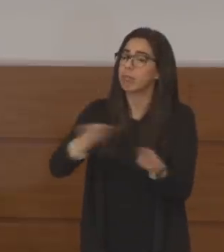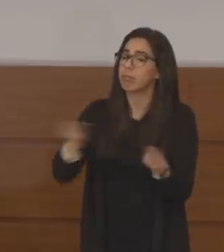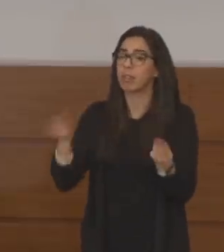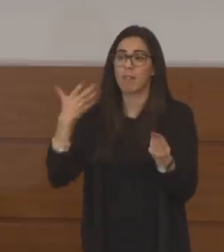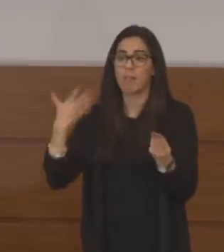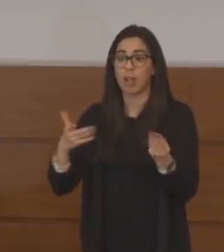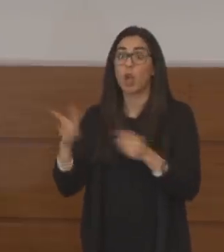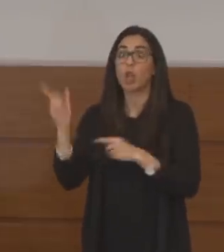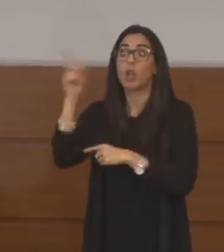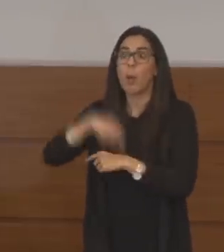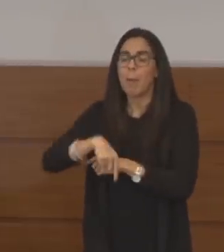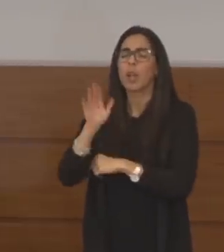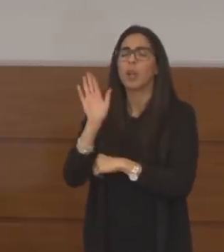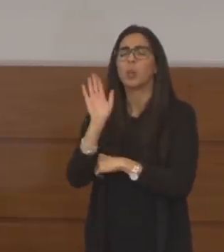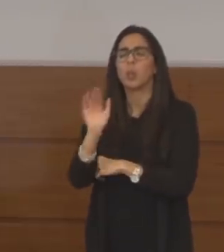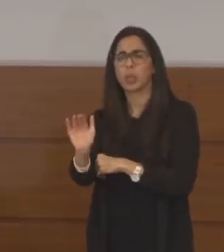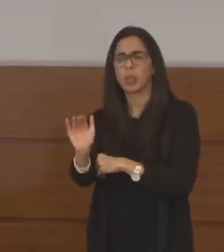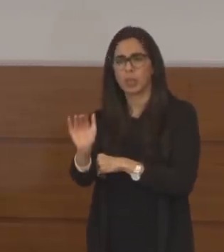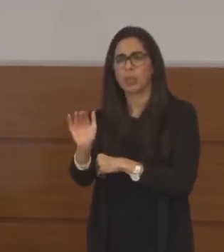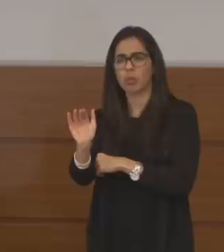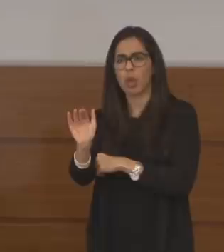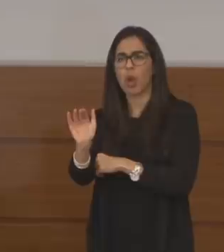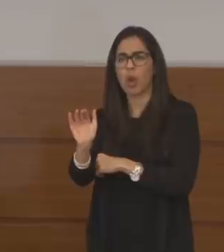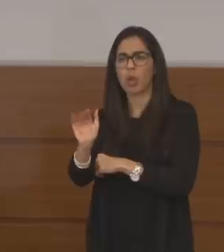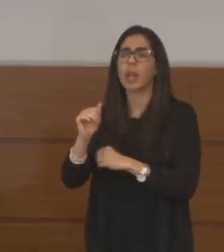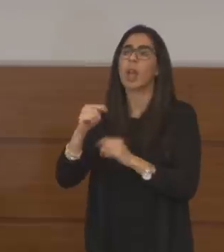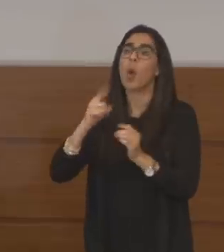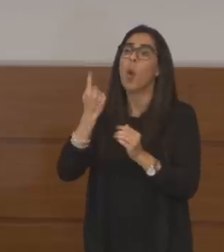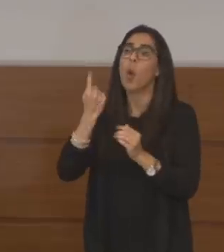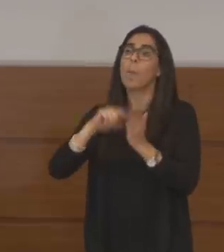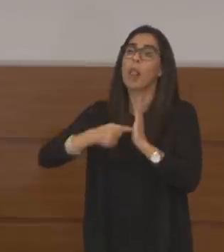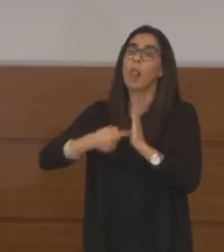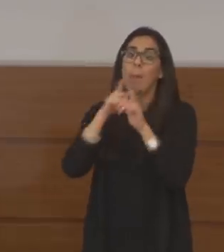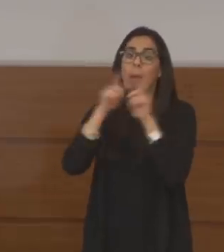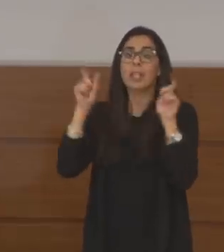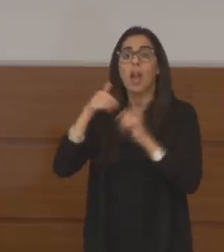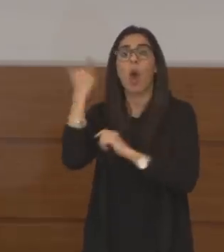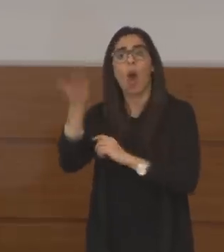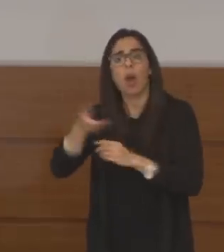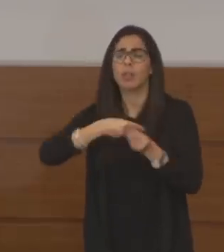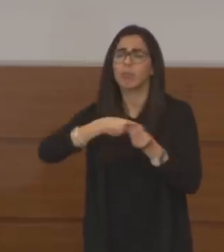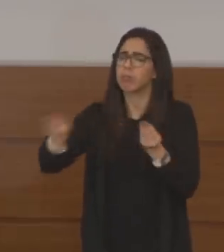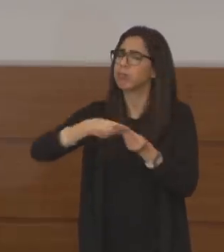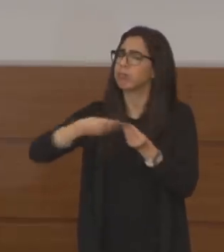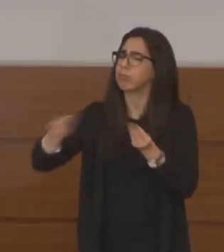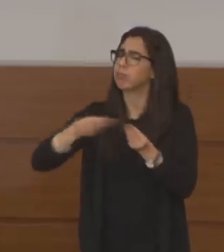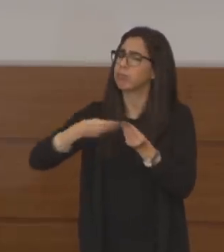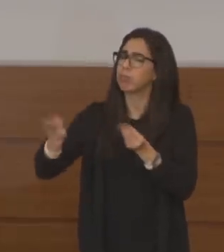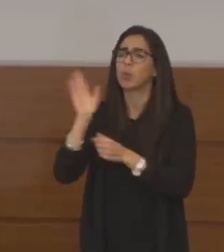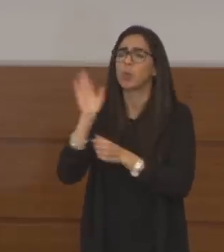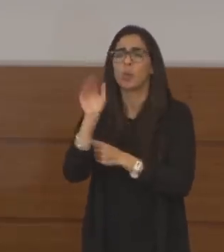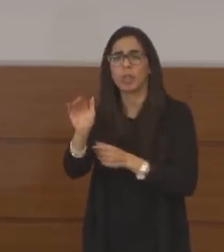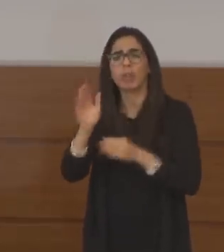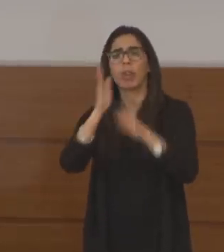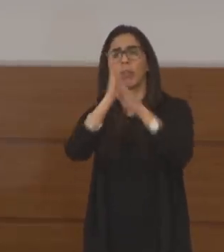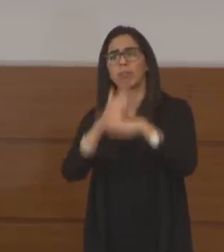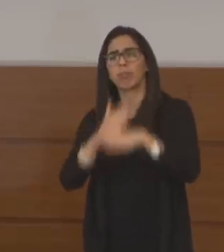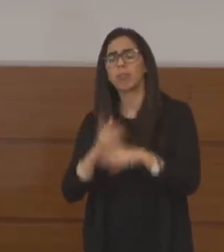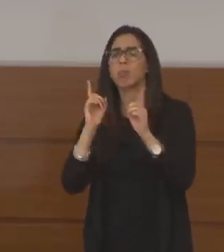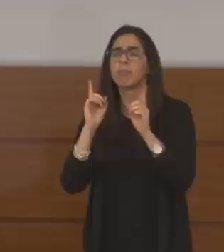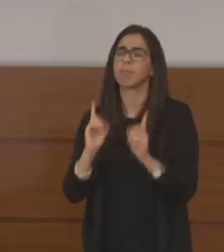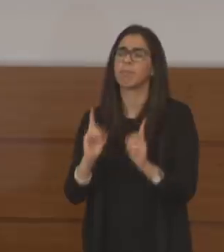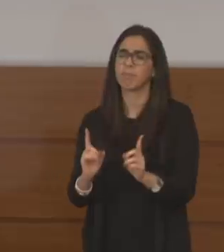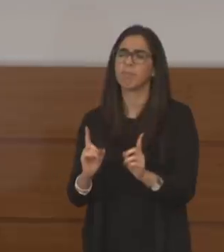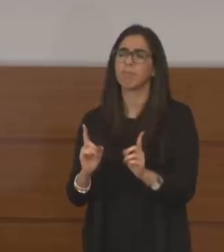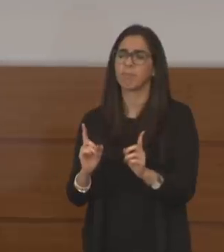giornaliera di oltre un milione di mascherine e verrà ripartita giornalmente sulla base di quelle che